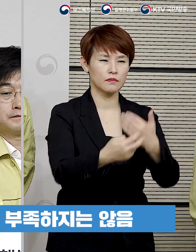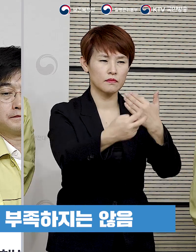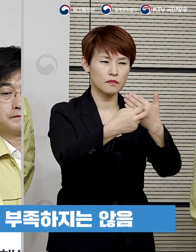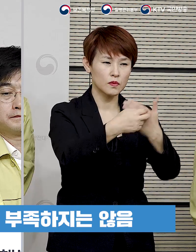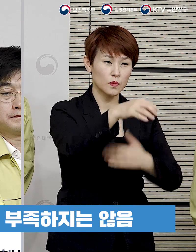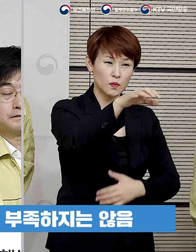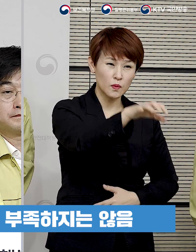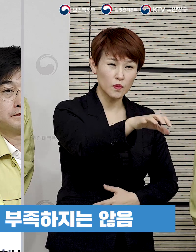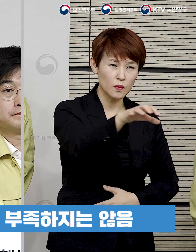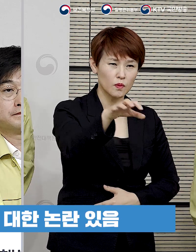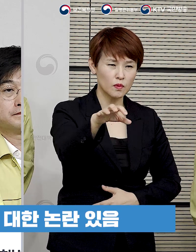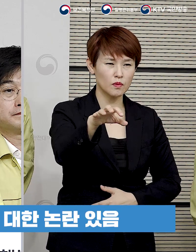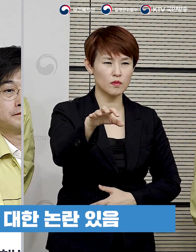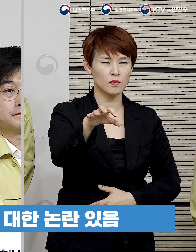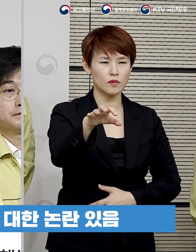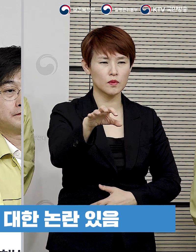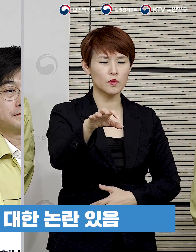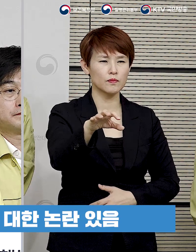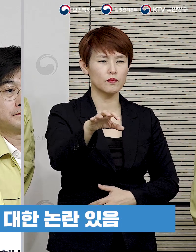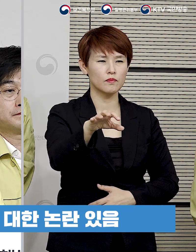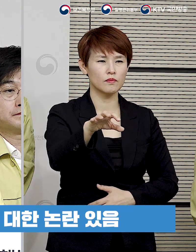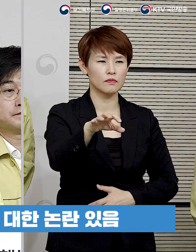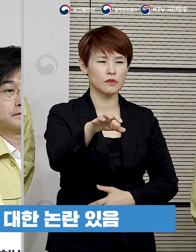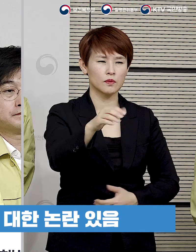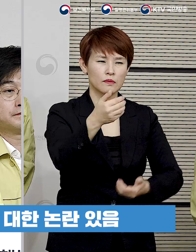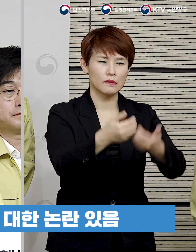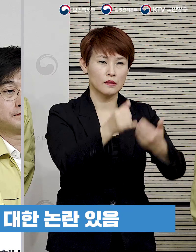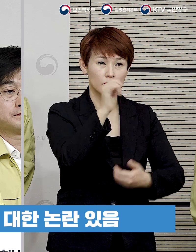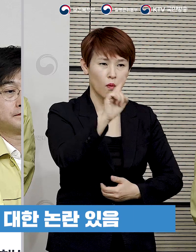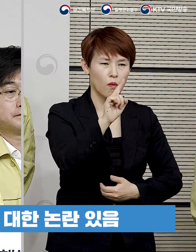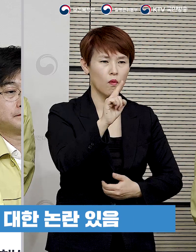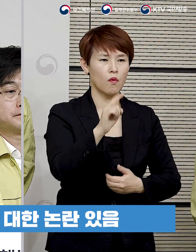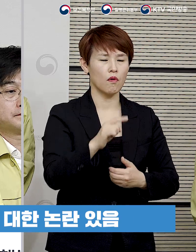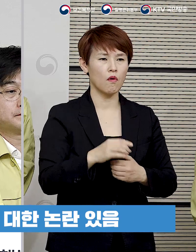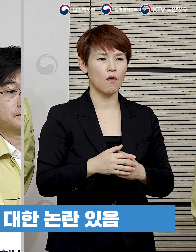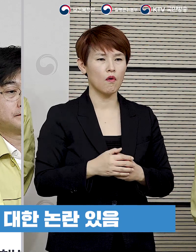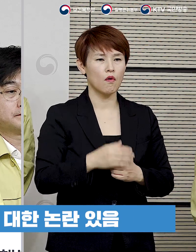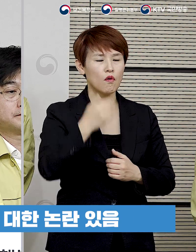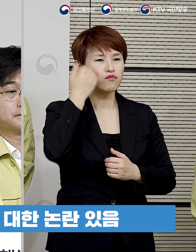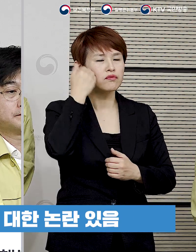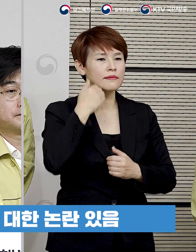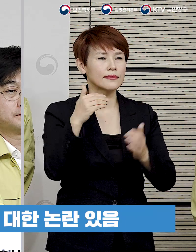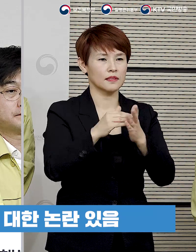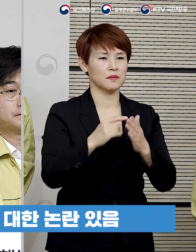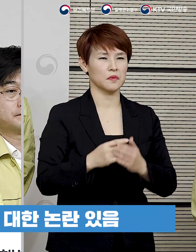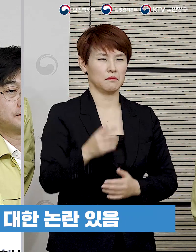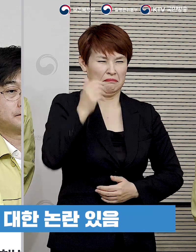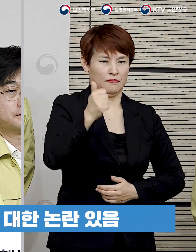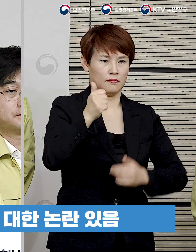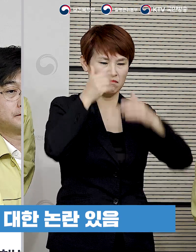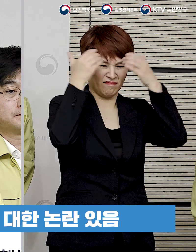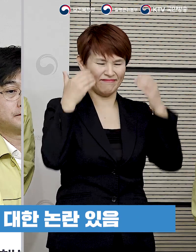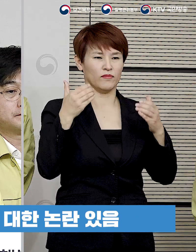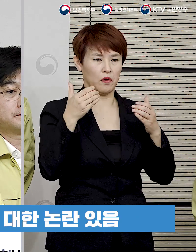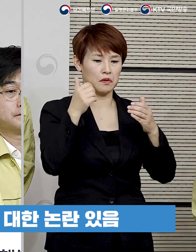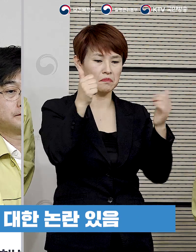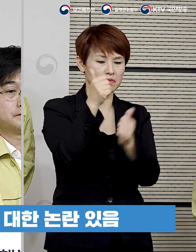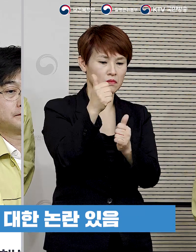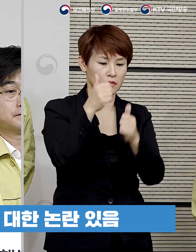부족하지는 않습니다. 다만 현장에서 좀 다소 마찰이 생기고 있는 부분들은 어느 분까지 레벨 D를 입어야